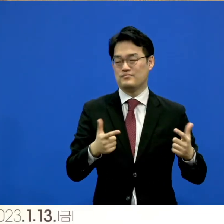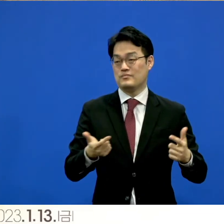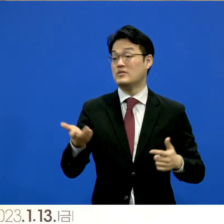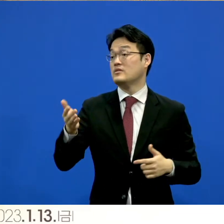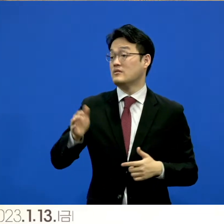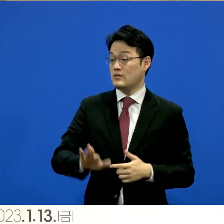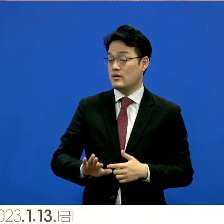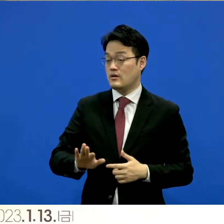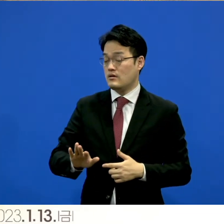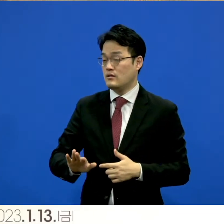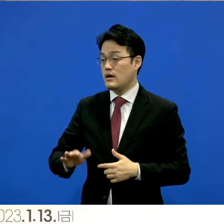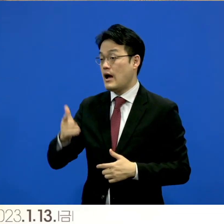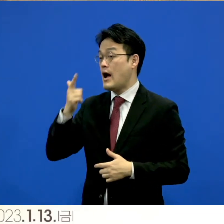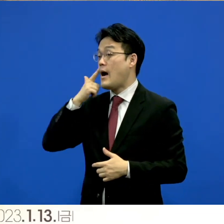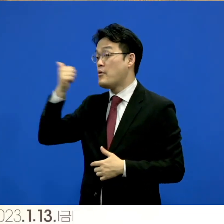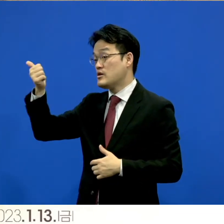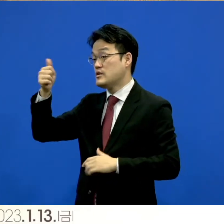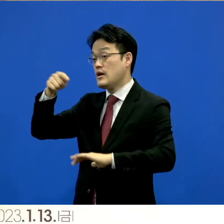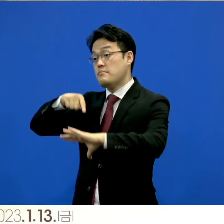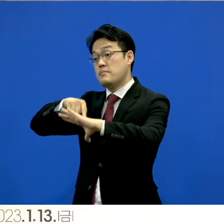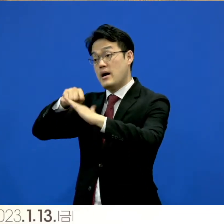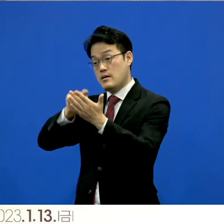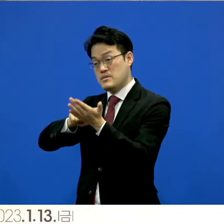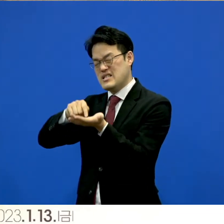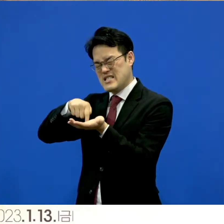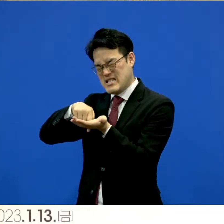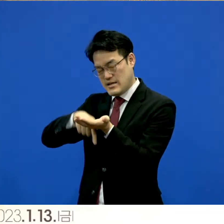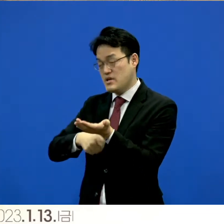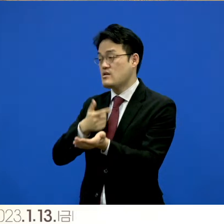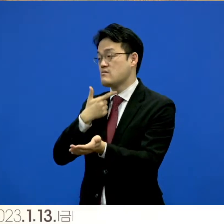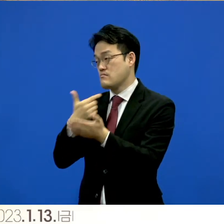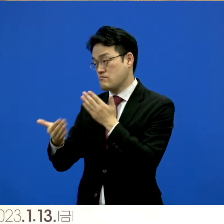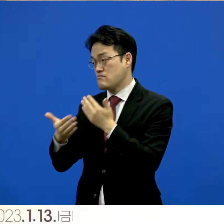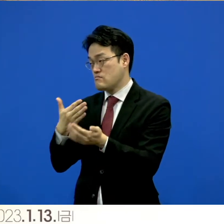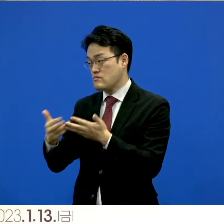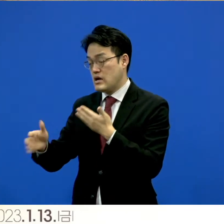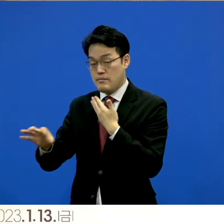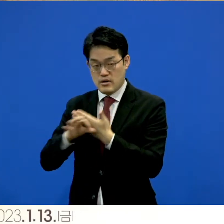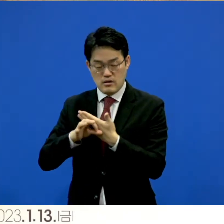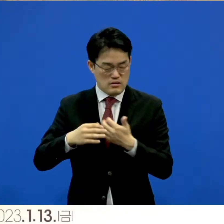통하여 아버지의 마음을 깊이 경험할 때만 가능합니다.